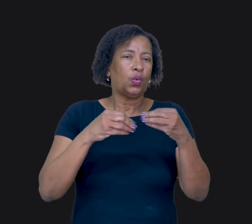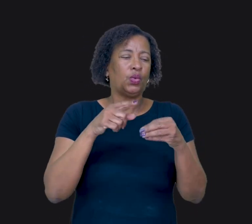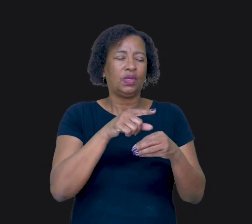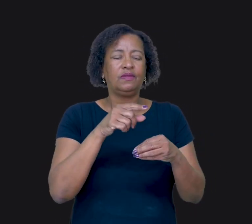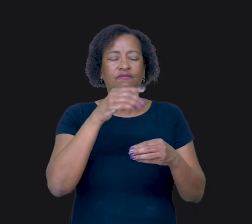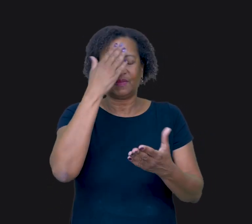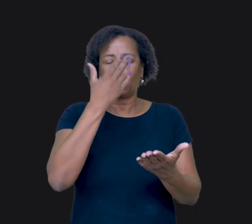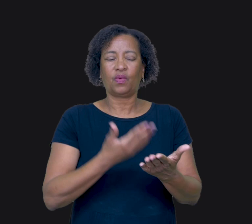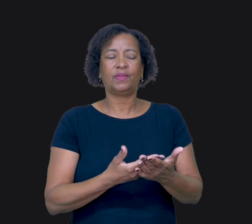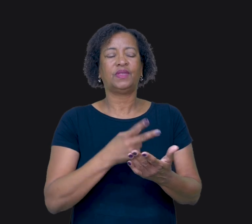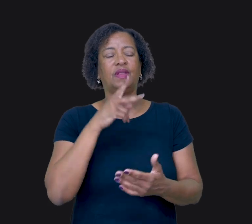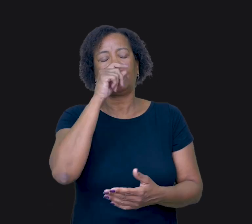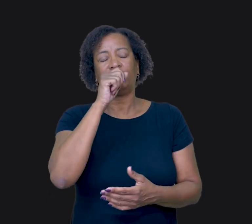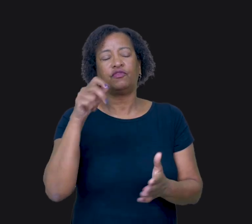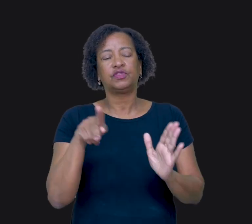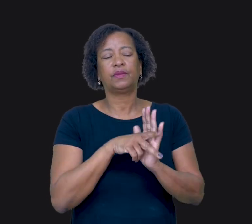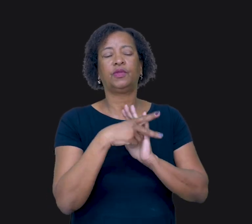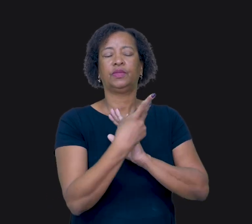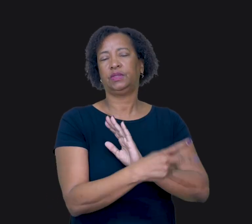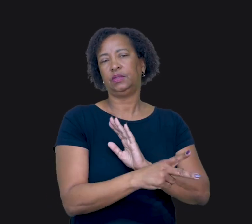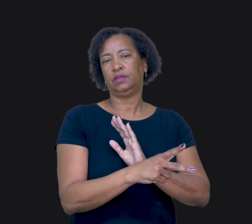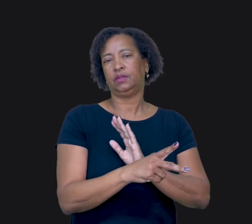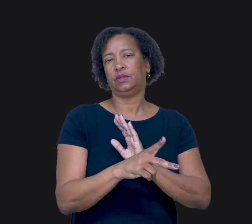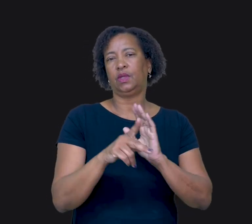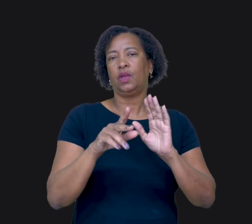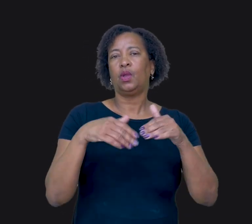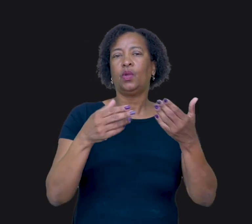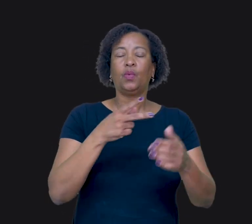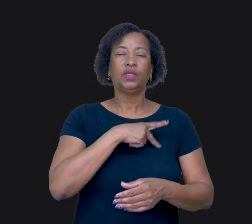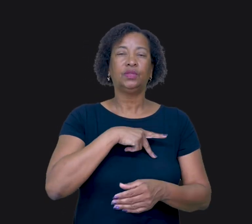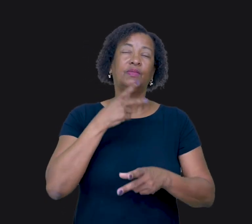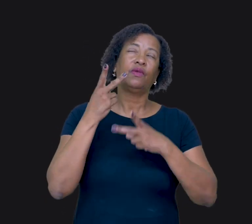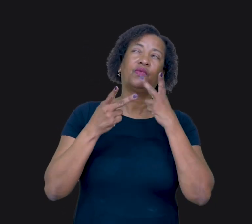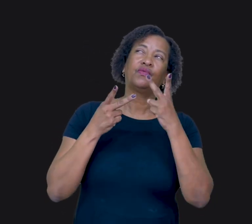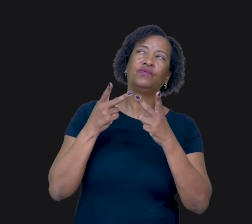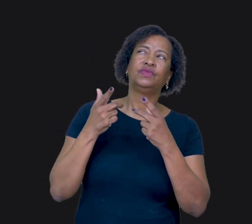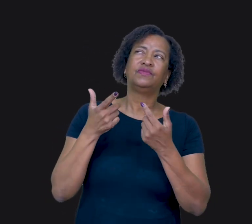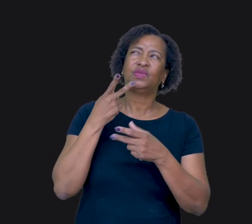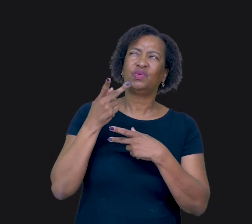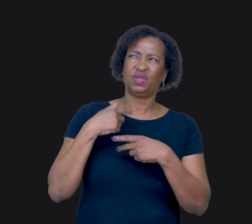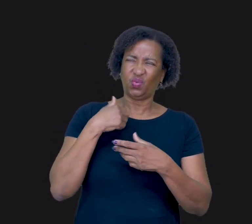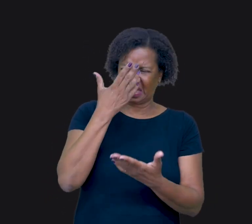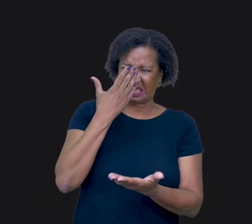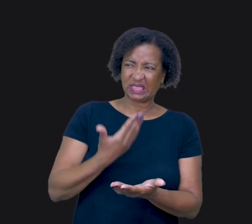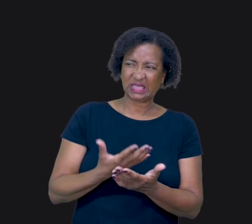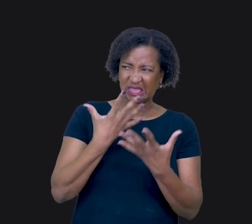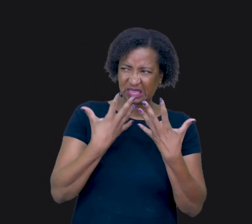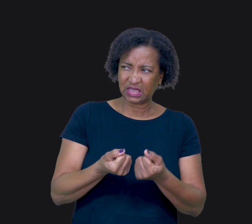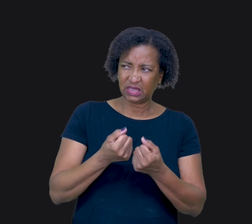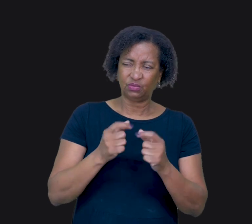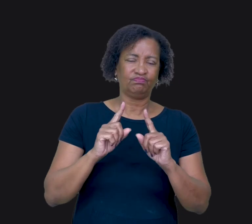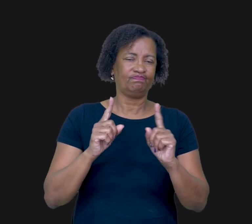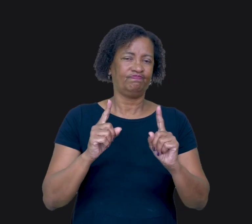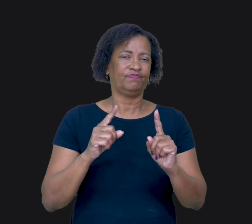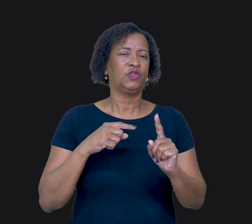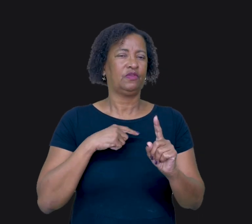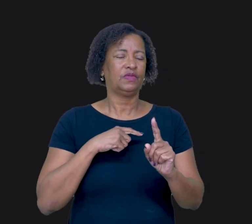Paulo ouviu isso, ele não disse, eu aceito, ele disse, me gloriarei ainda mais alegremente em minhas fraquezas, para que o poder de